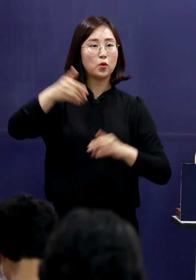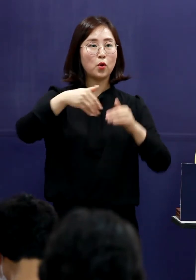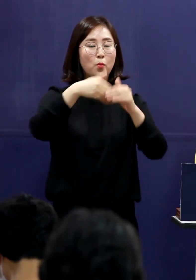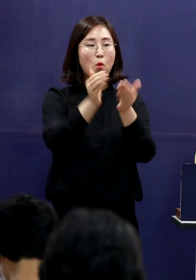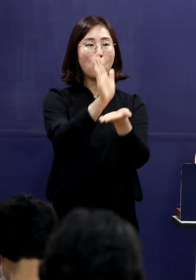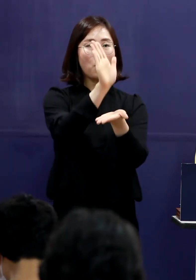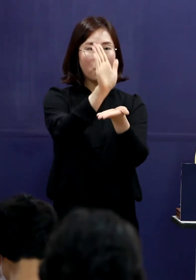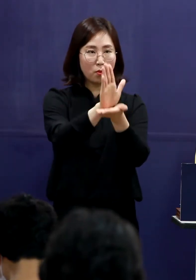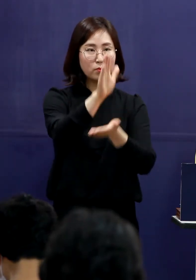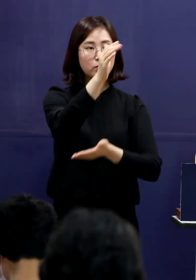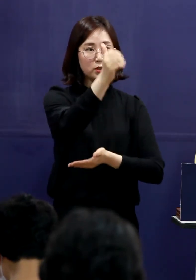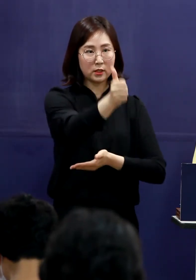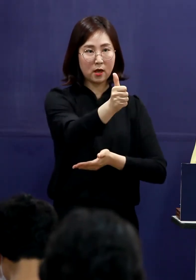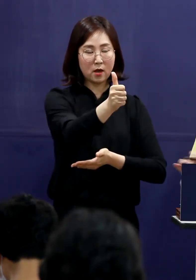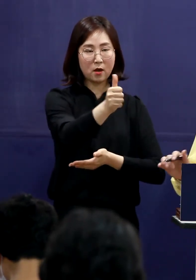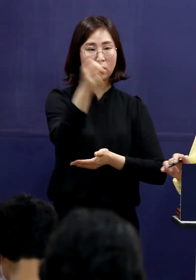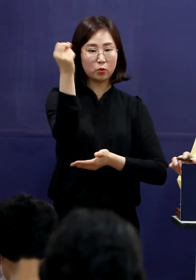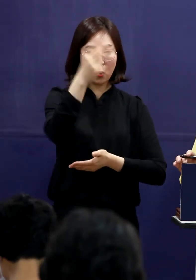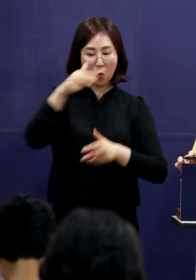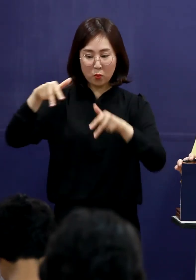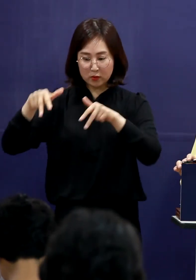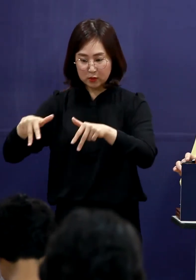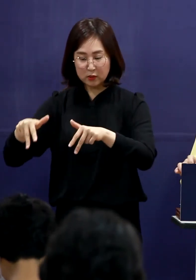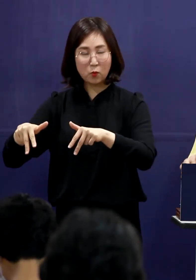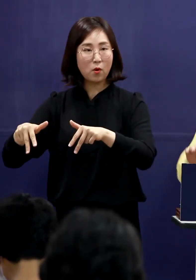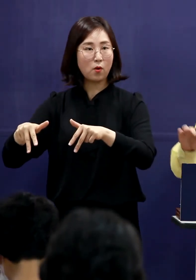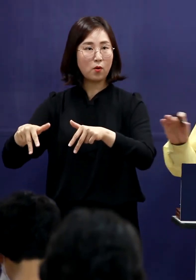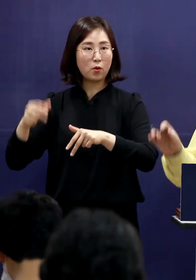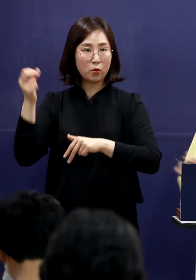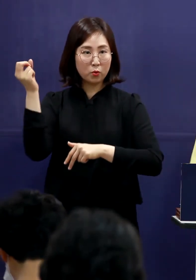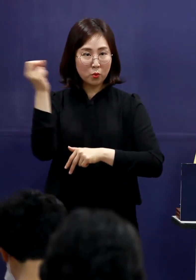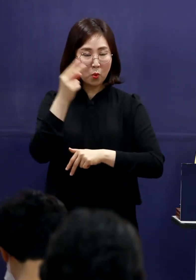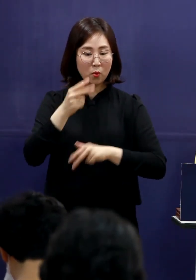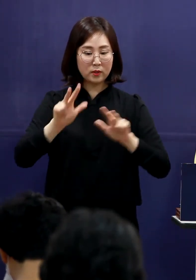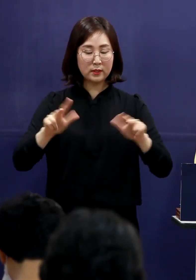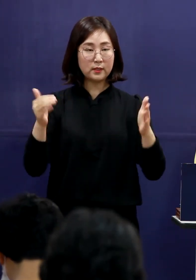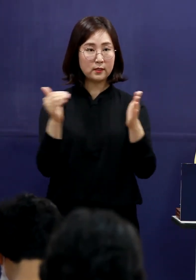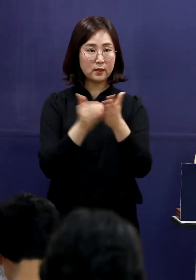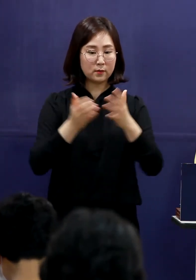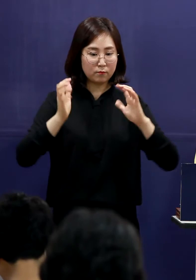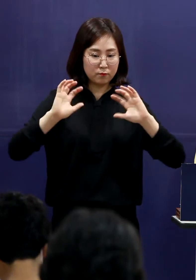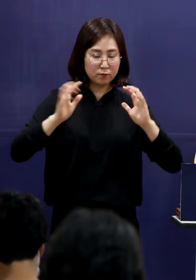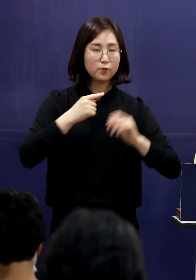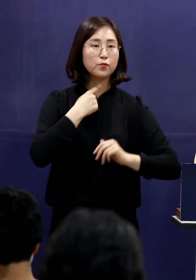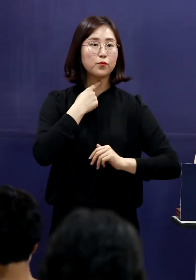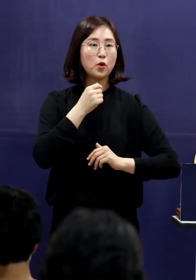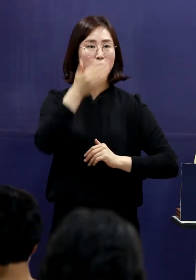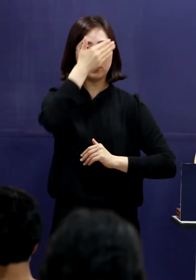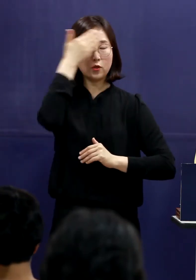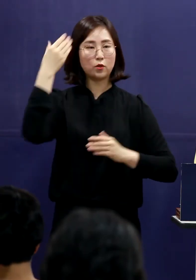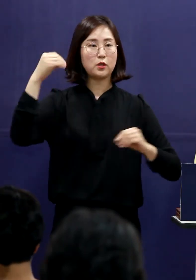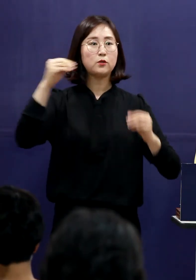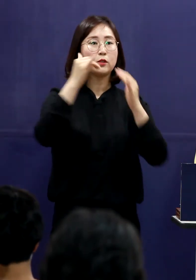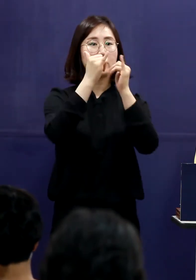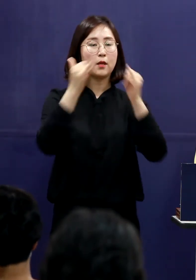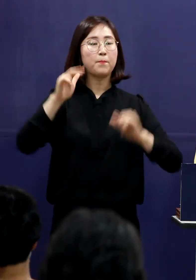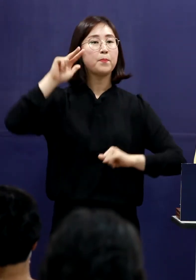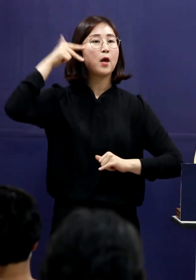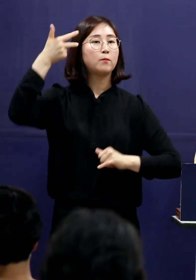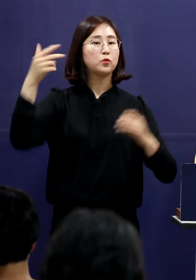도시재생과 직원들 그리고 그동안에 원탁회의를 운영해 왔던 청년 예술가들이 다음 주에